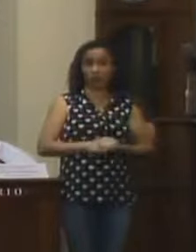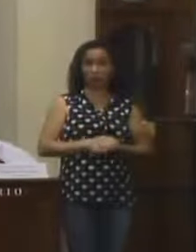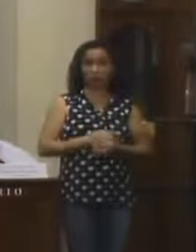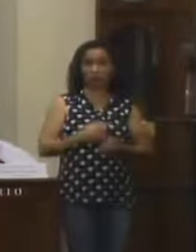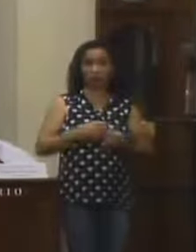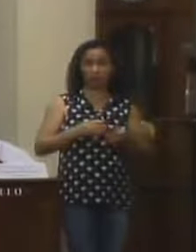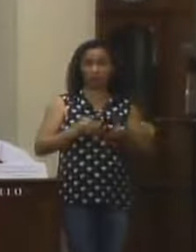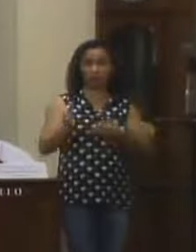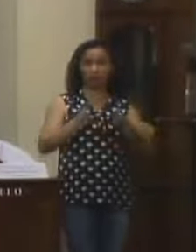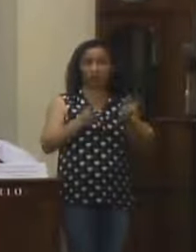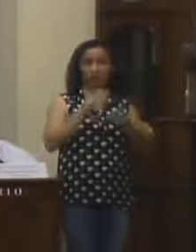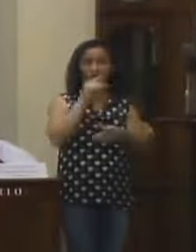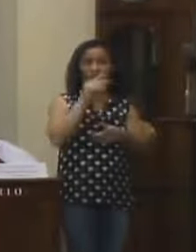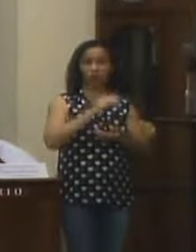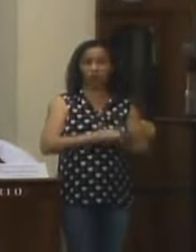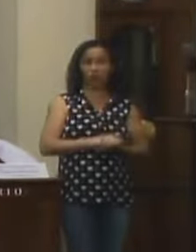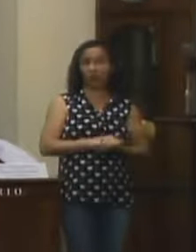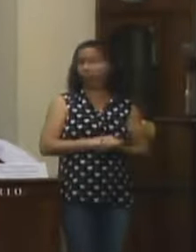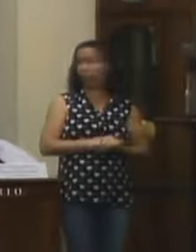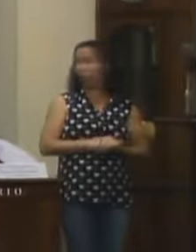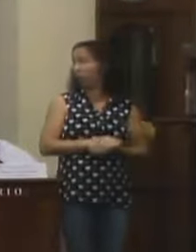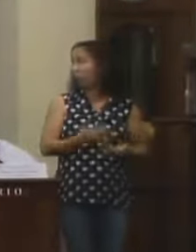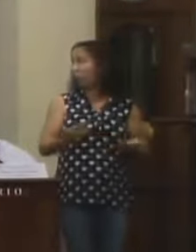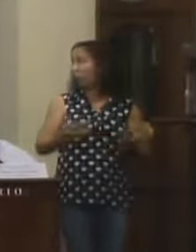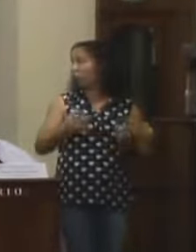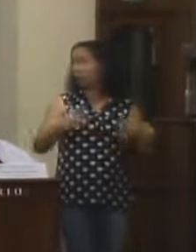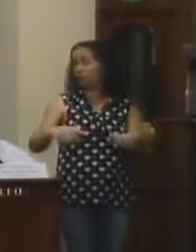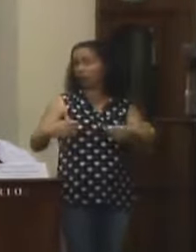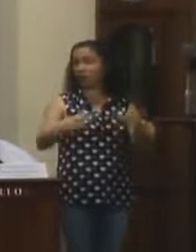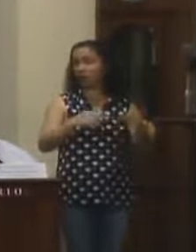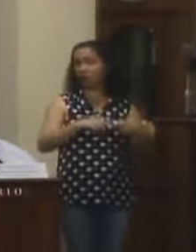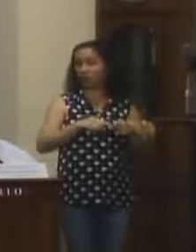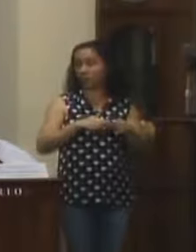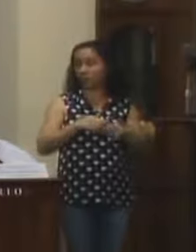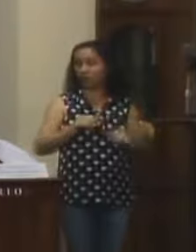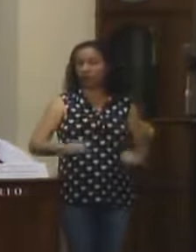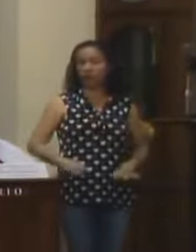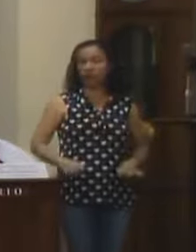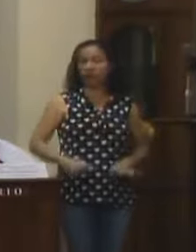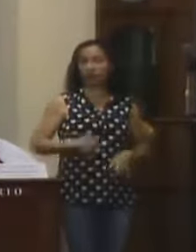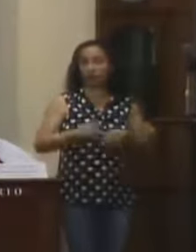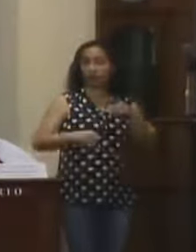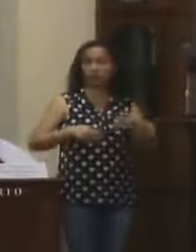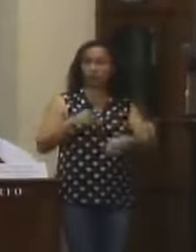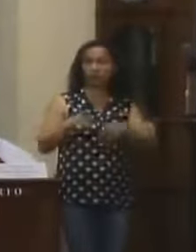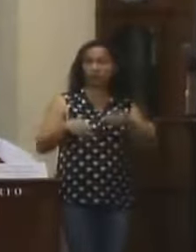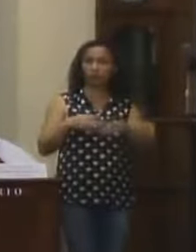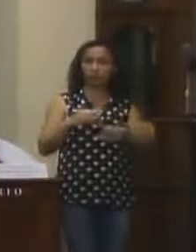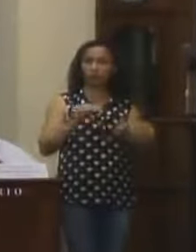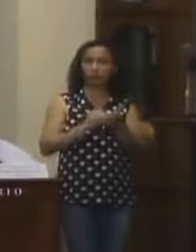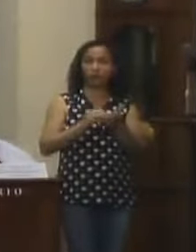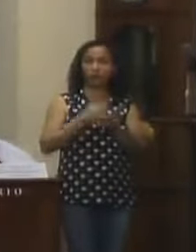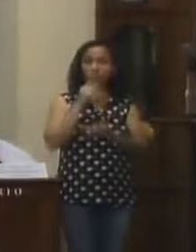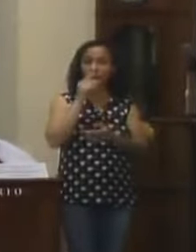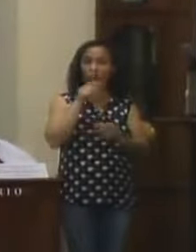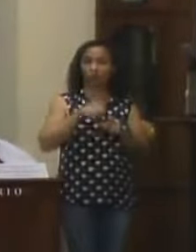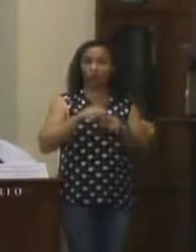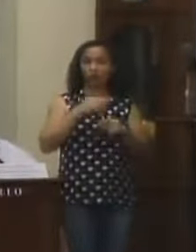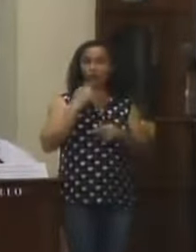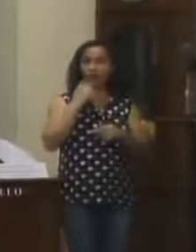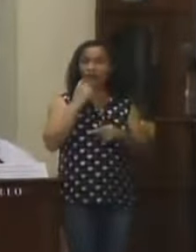água. Considerando ainda a demanda da população local, o sofrimento causado pela falta recorrente do abastecimento regular naquela localidade e conflito